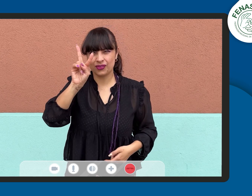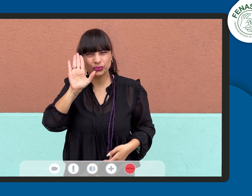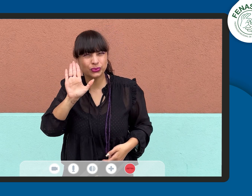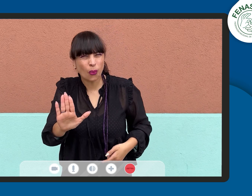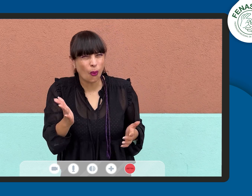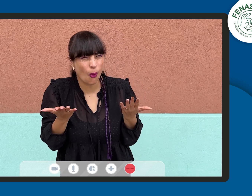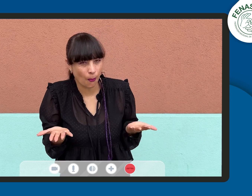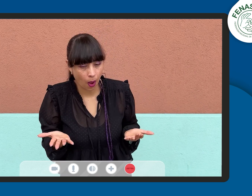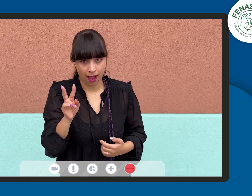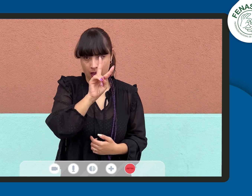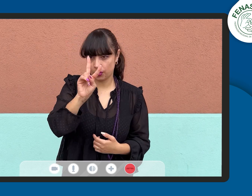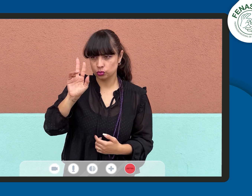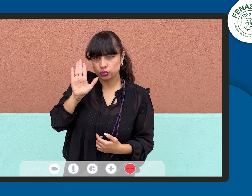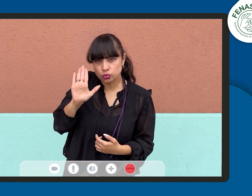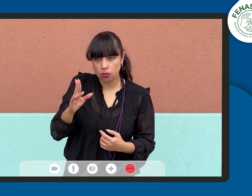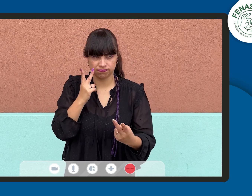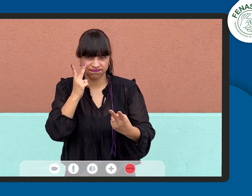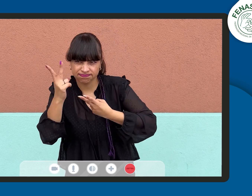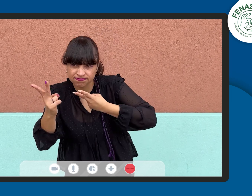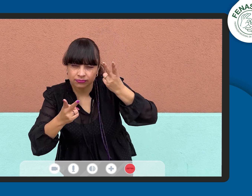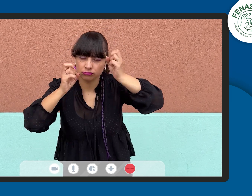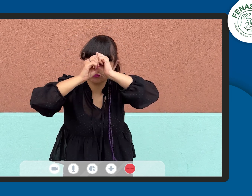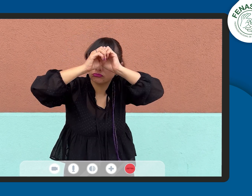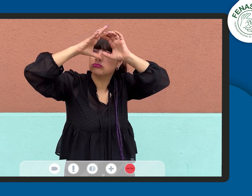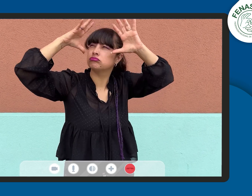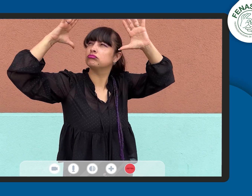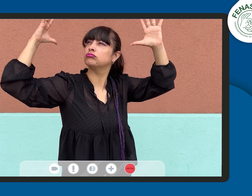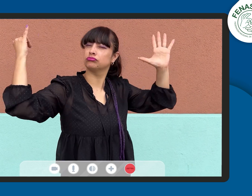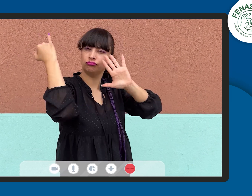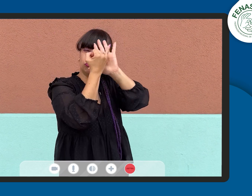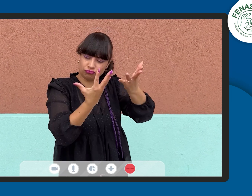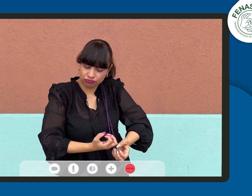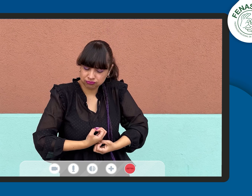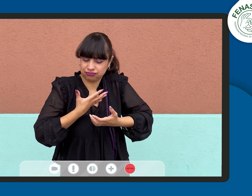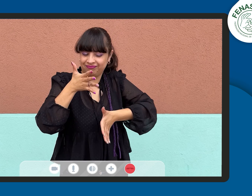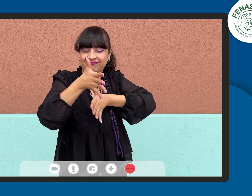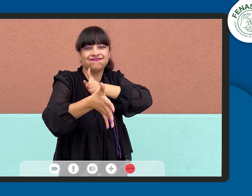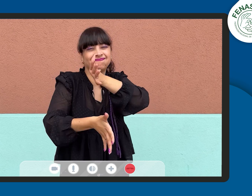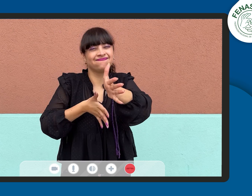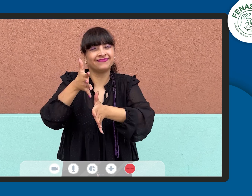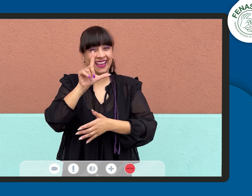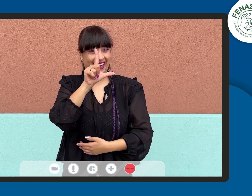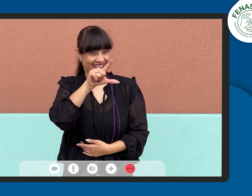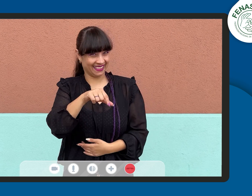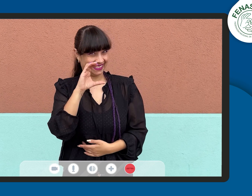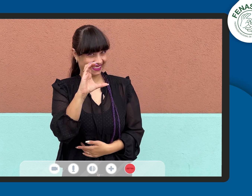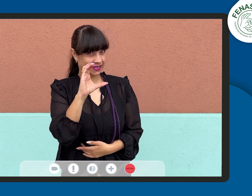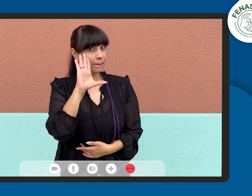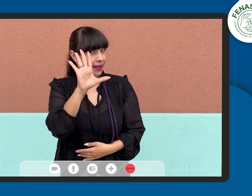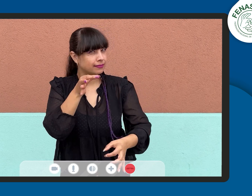inclinado por visual vernacular, que consiste en una expresión de la imagen mental de lo que se ve en lengua de señas